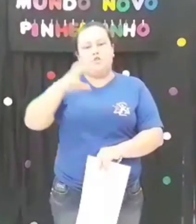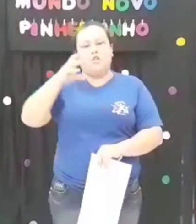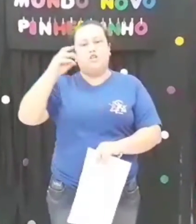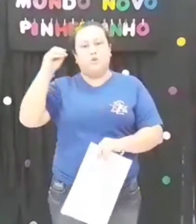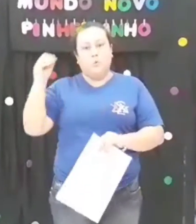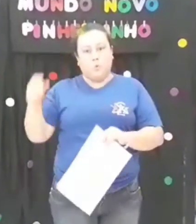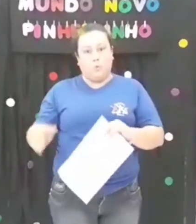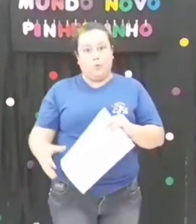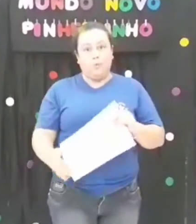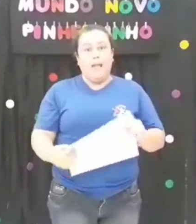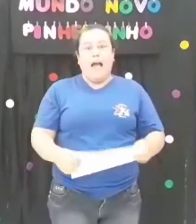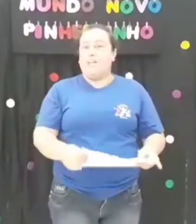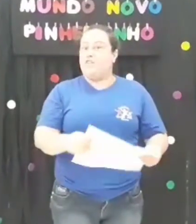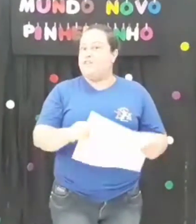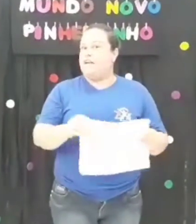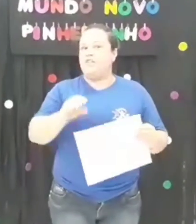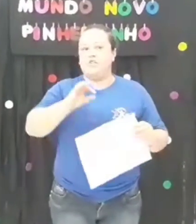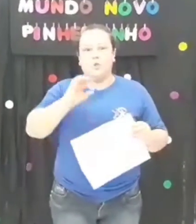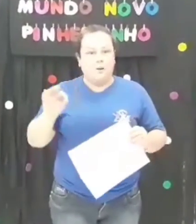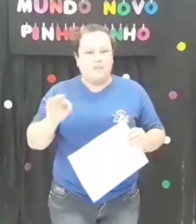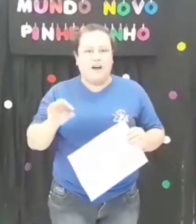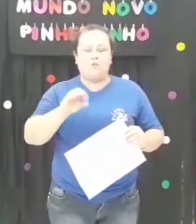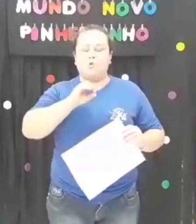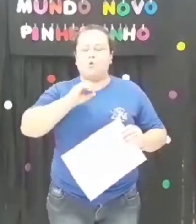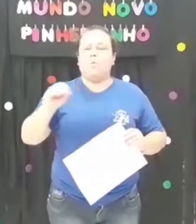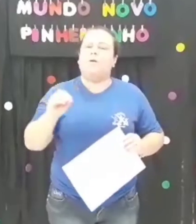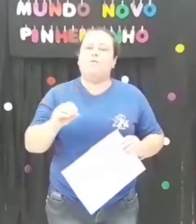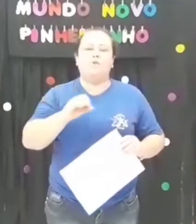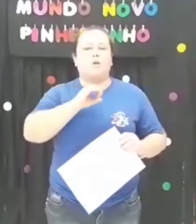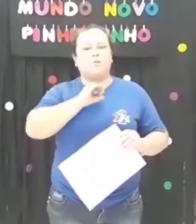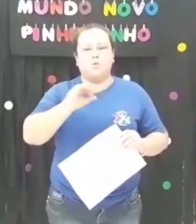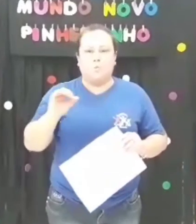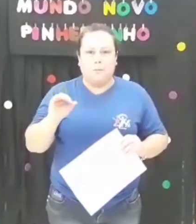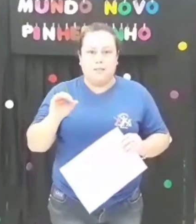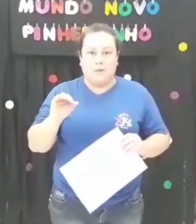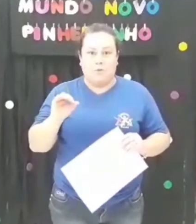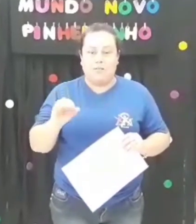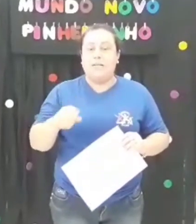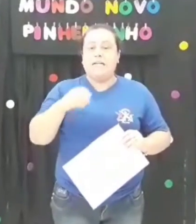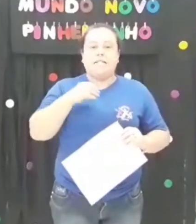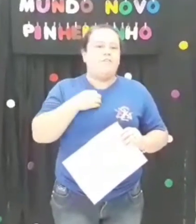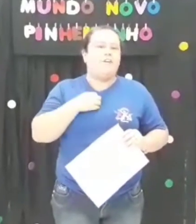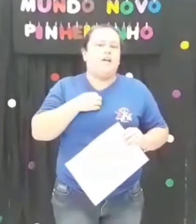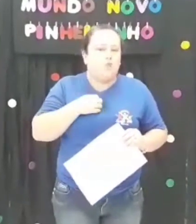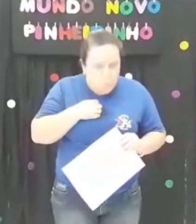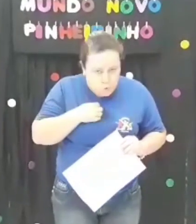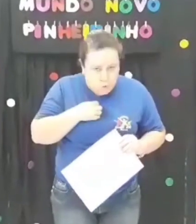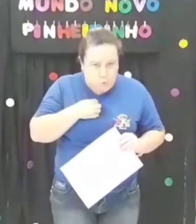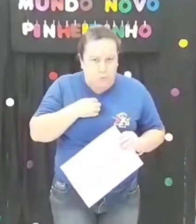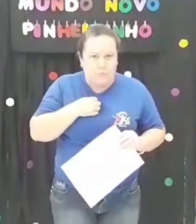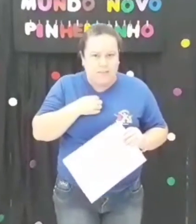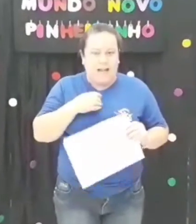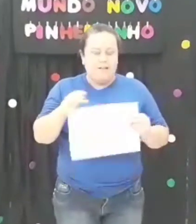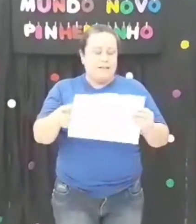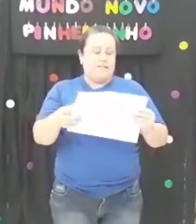apostila de outubro. A atividade é super fácil, super gostosa, super prazerosa. Na verdade é um jogo, tá? Se